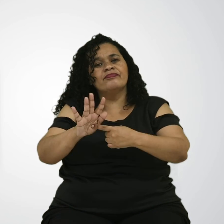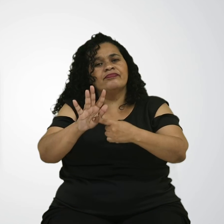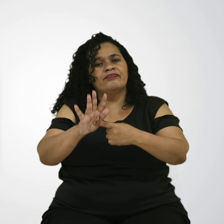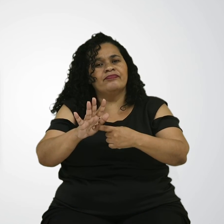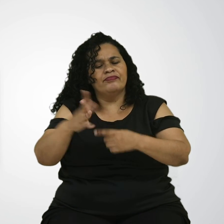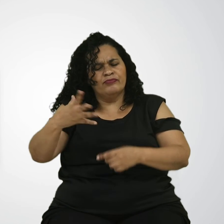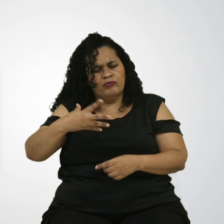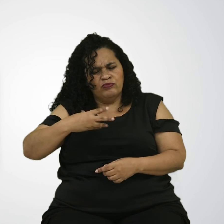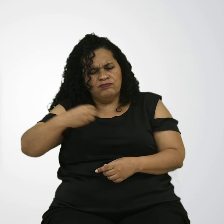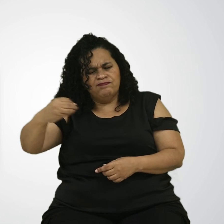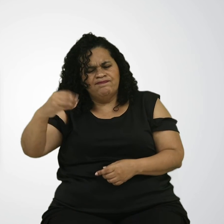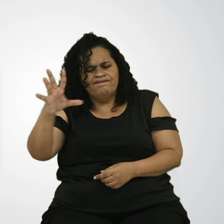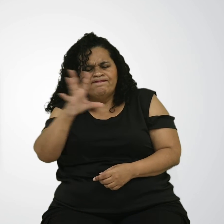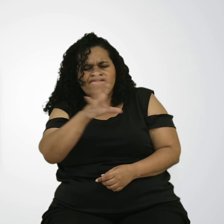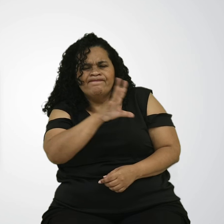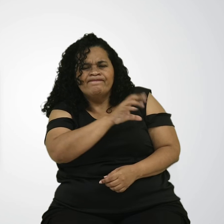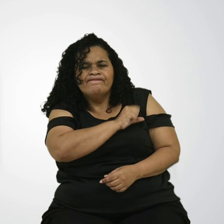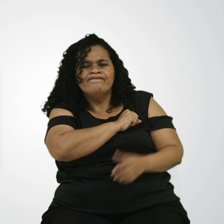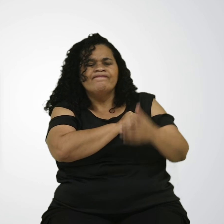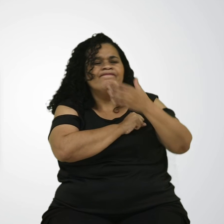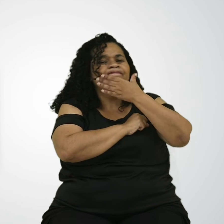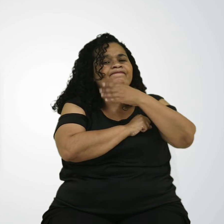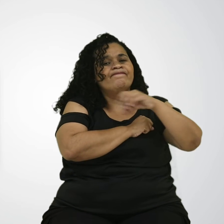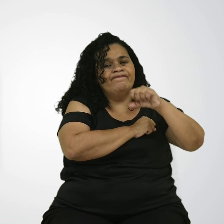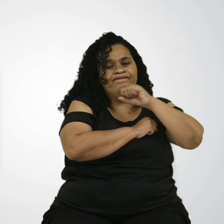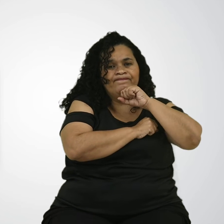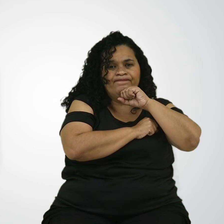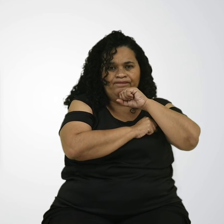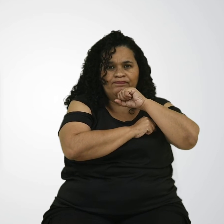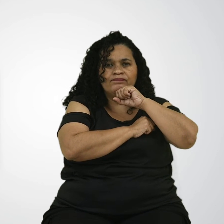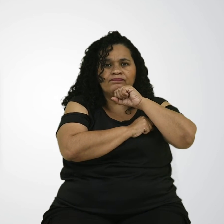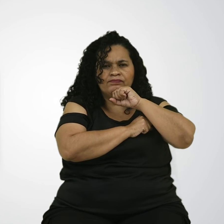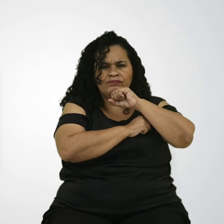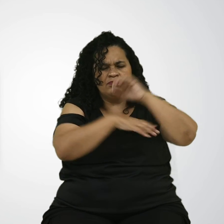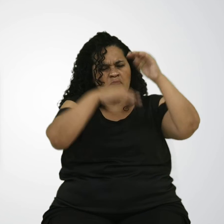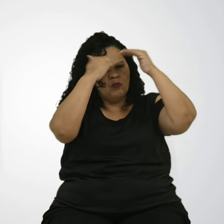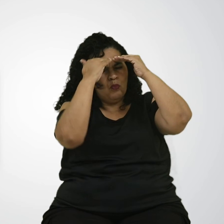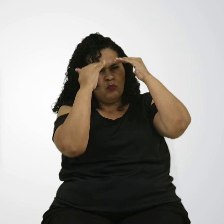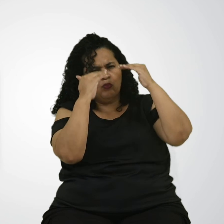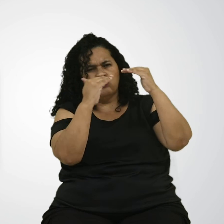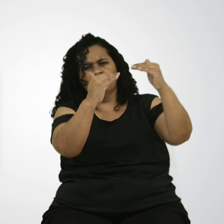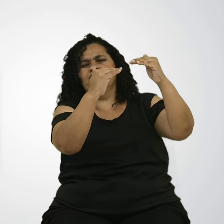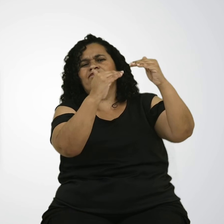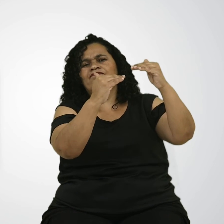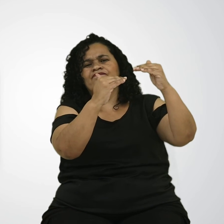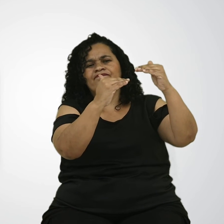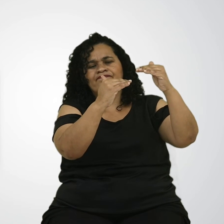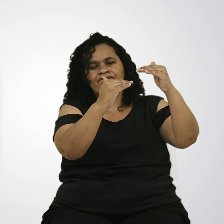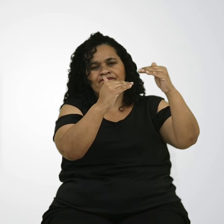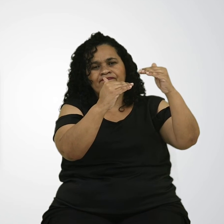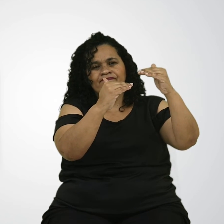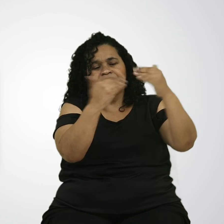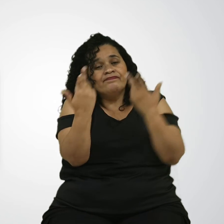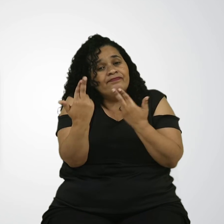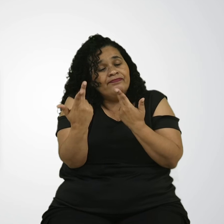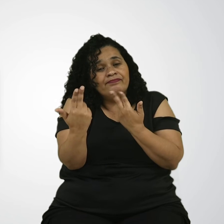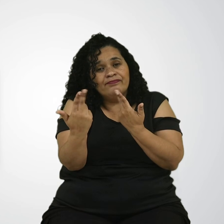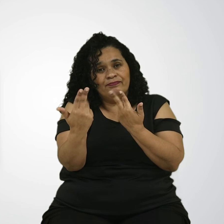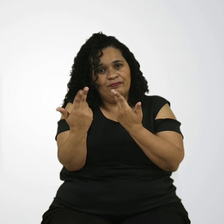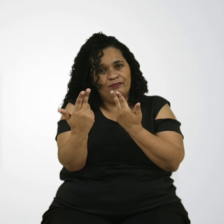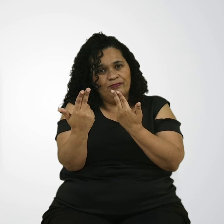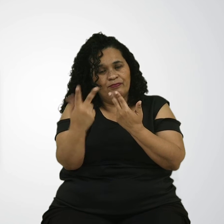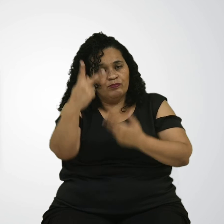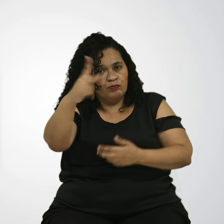em amar o seu pai, em se sujeitar, em obedecer um pai que o ama. É a mesma coisa. Se os seus filhos